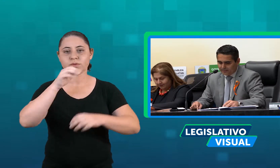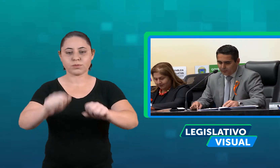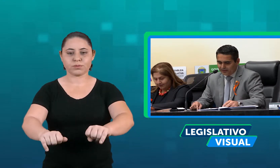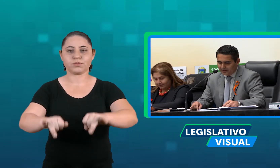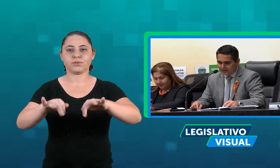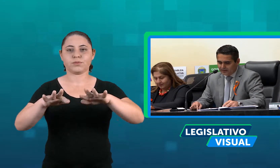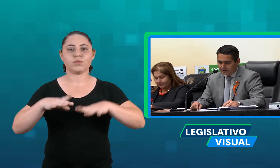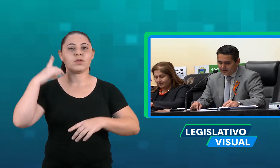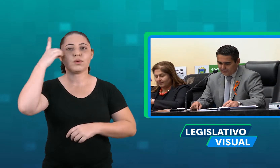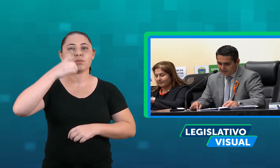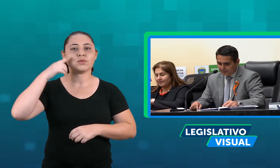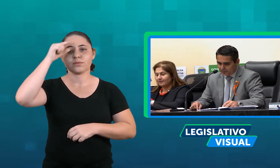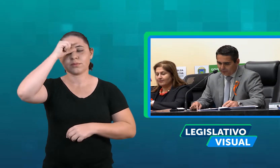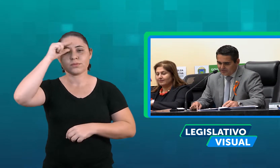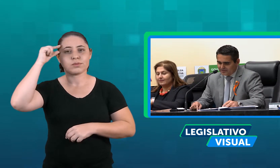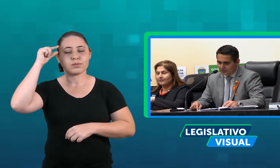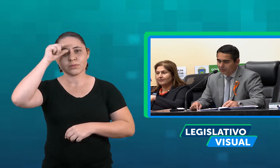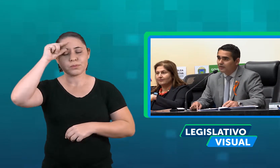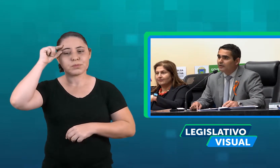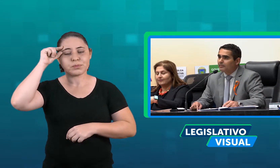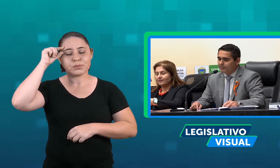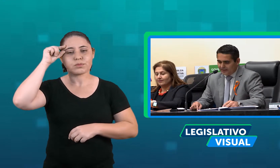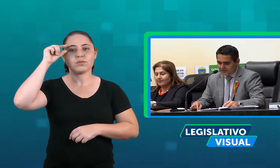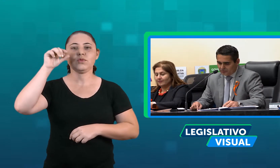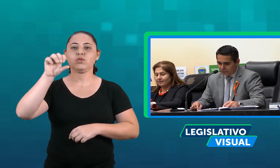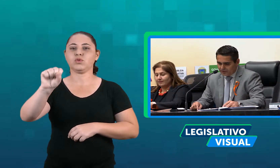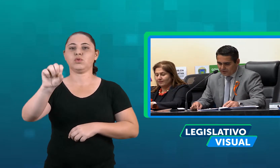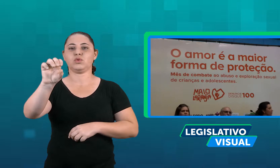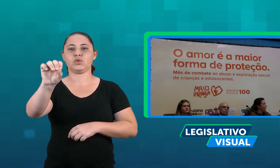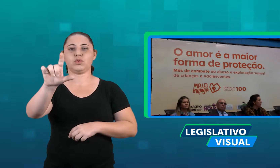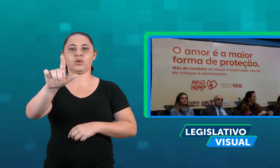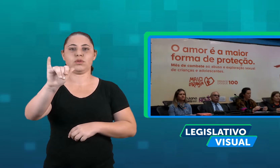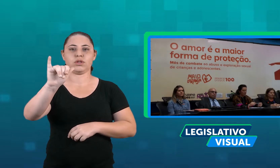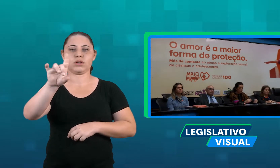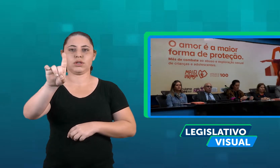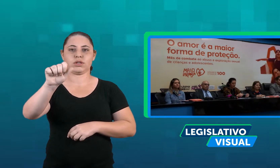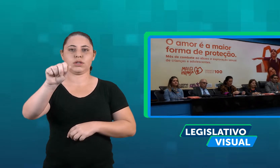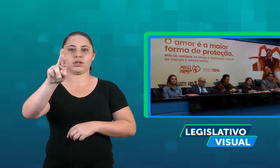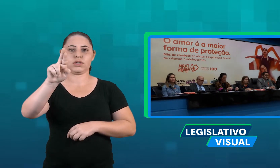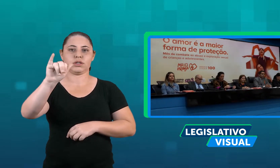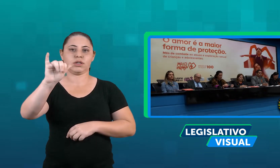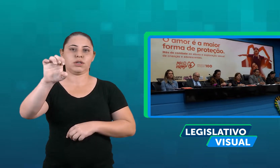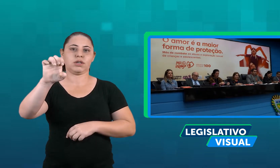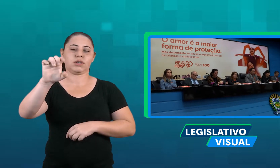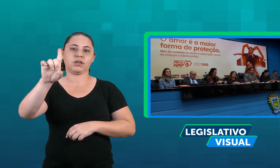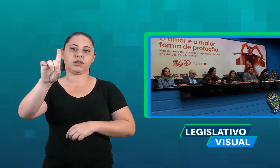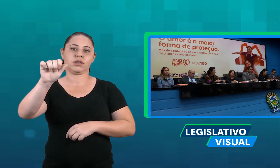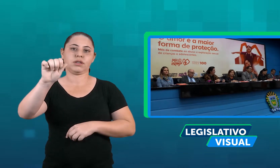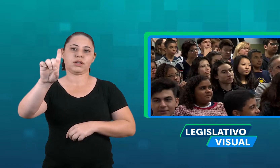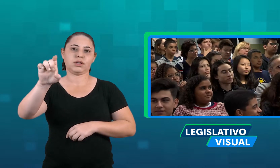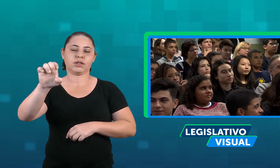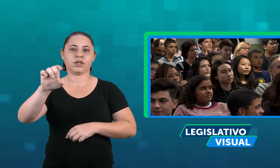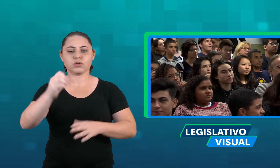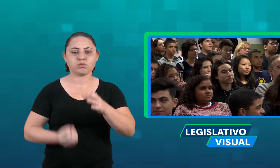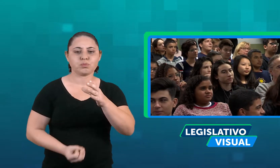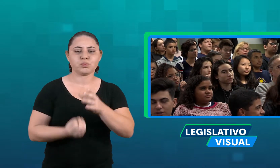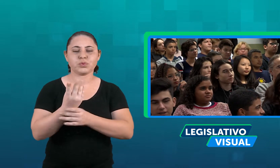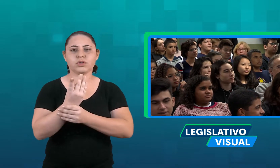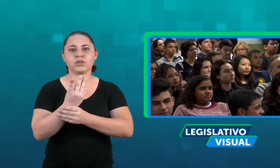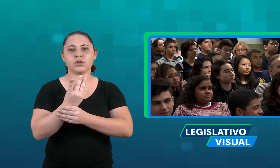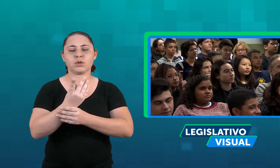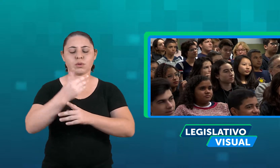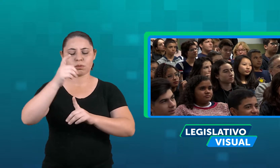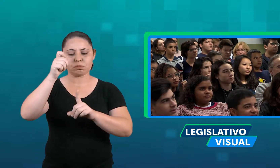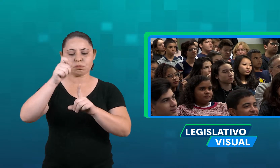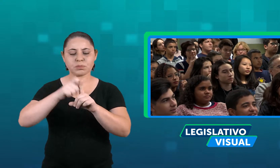da audiência pública, deputado Herculano Borges, do Solidariedade, é autor da lei que instituiu o Maio Laranja, que tem como